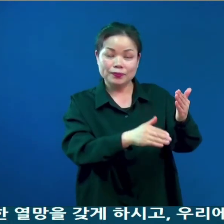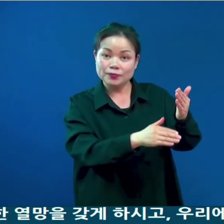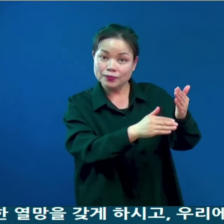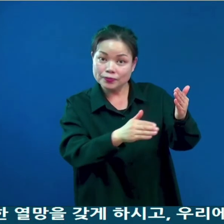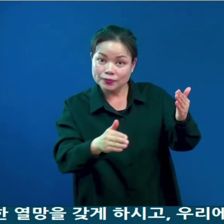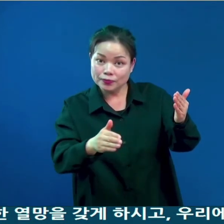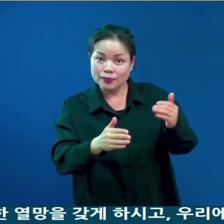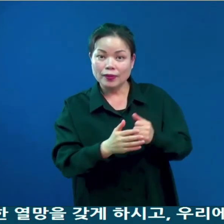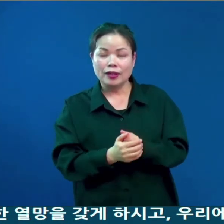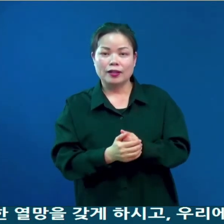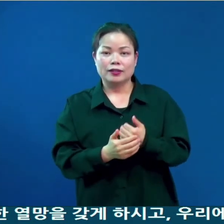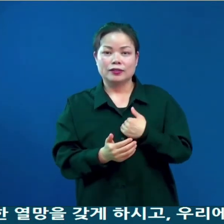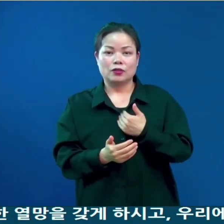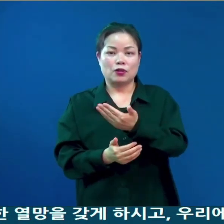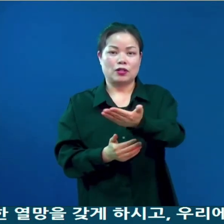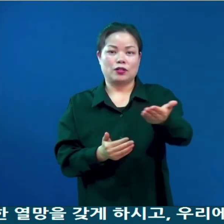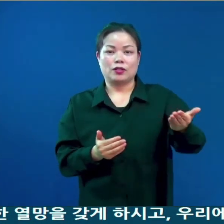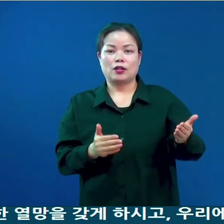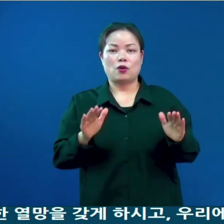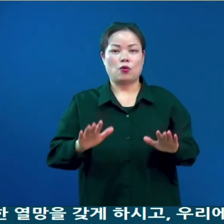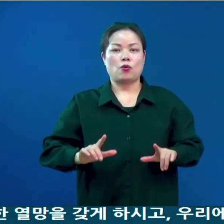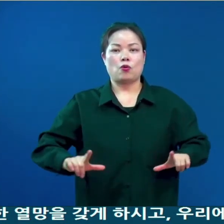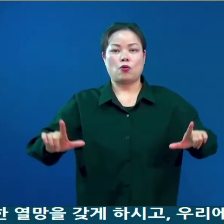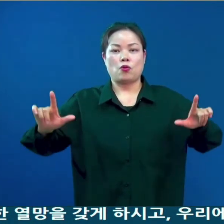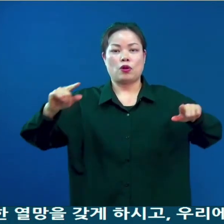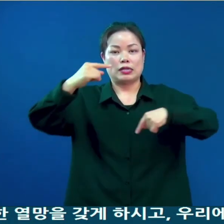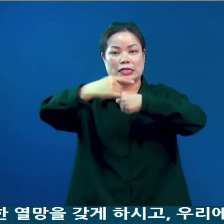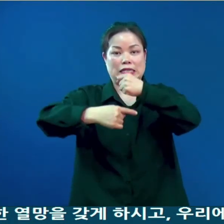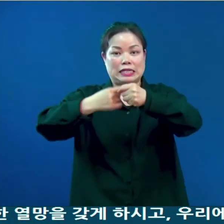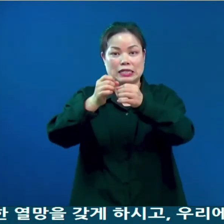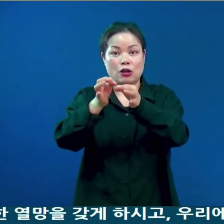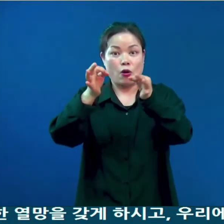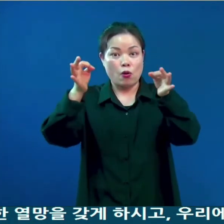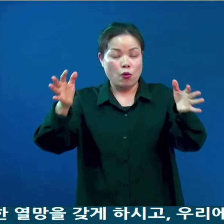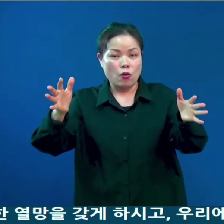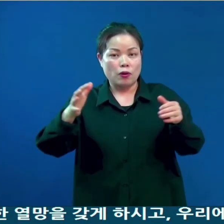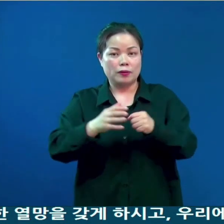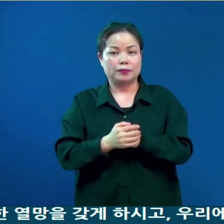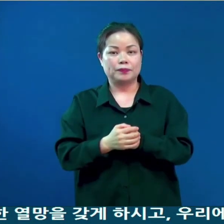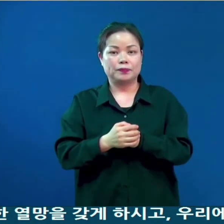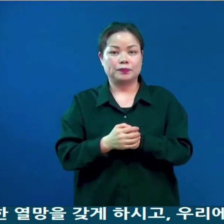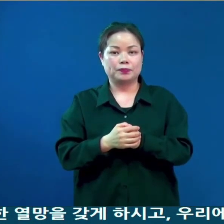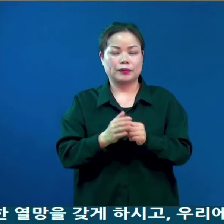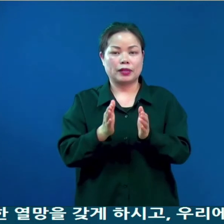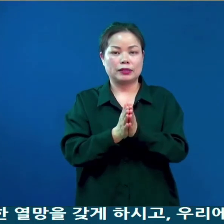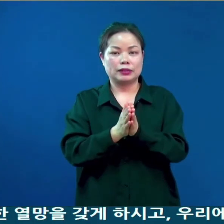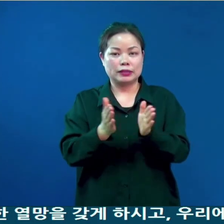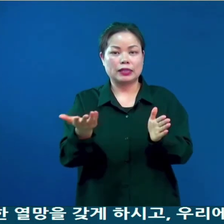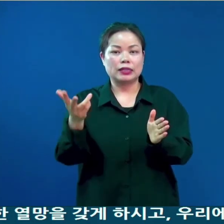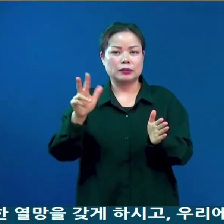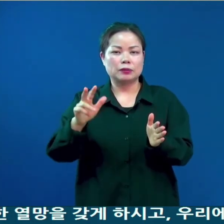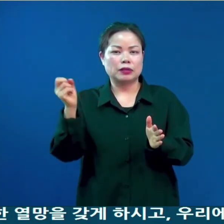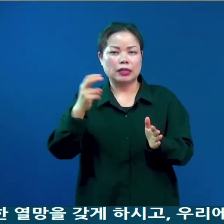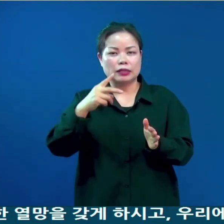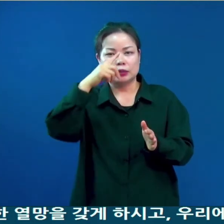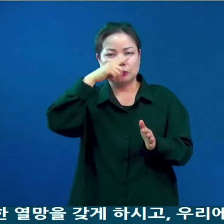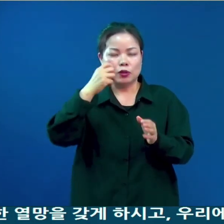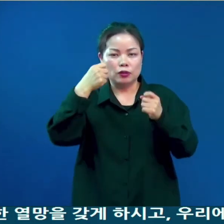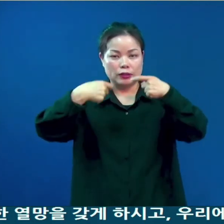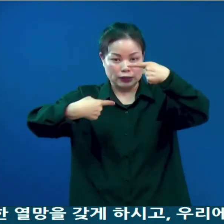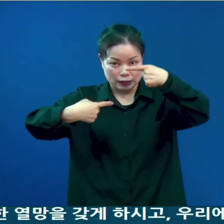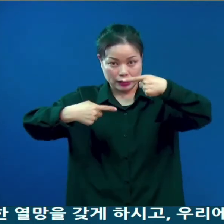여러분, 저와 여러분이 올 한 해에 이제 양력으로 시작하면 벌써 이제 시작했지만 다시 음력으로